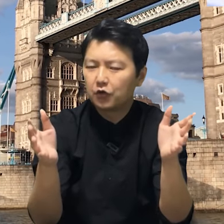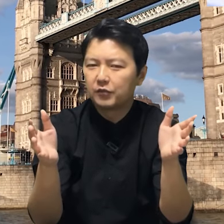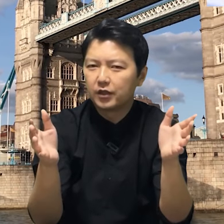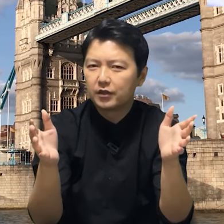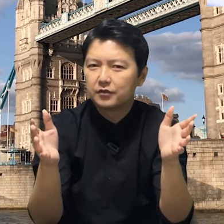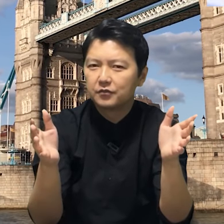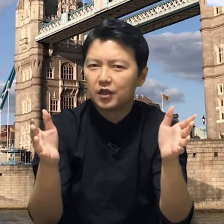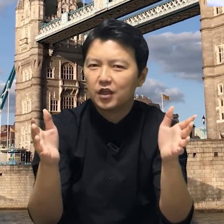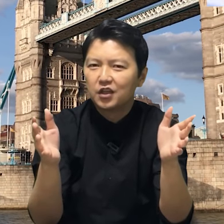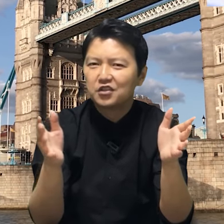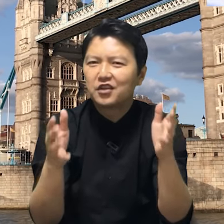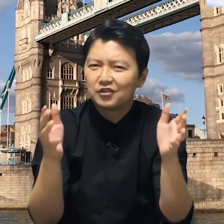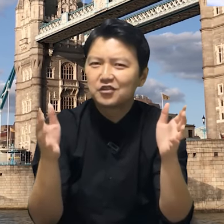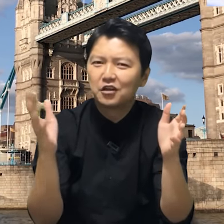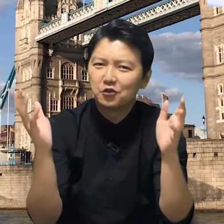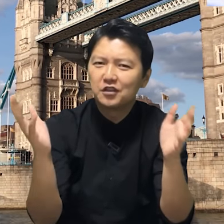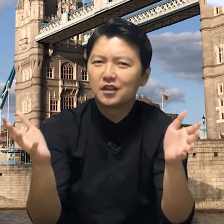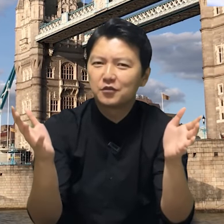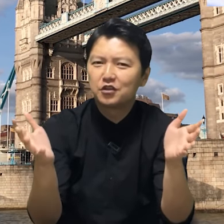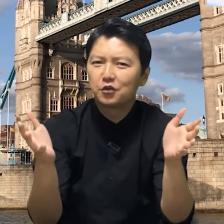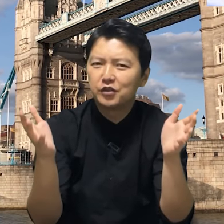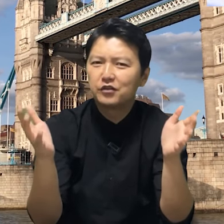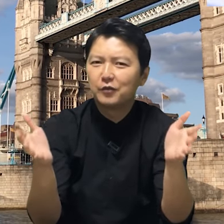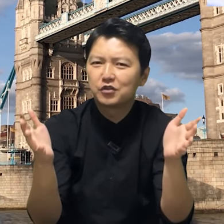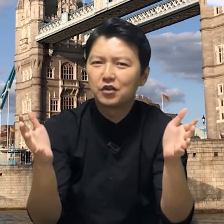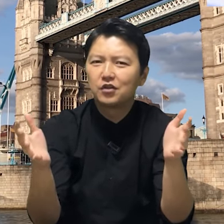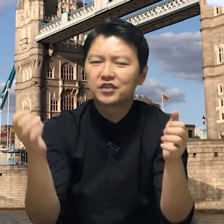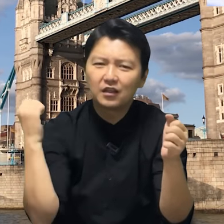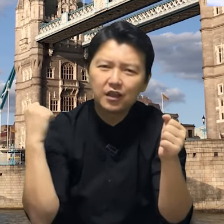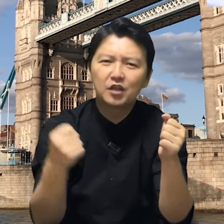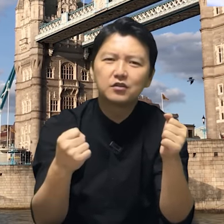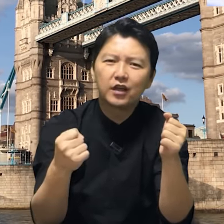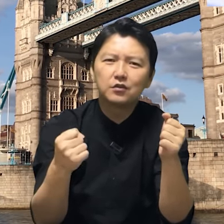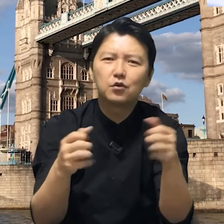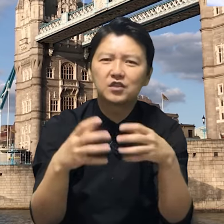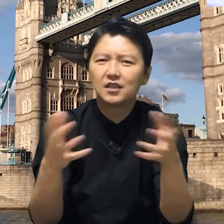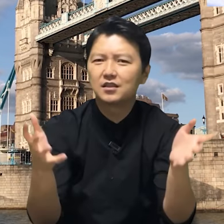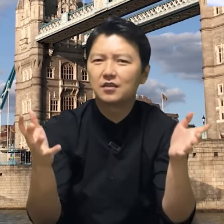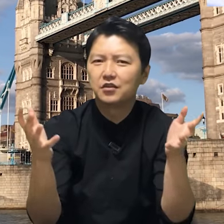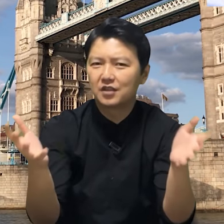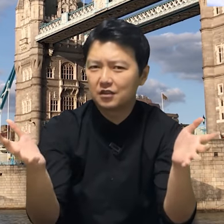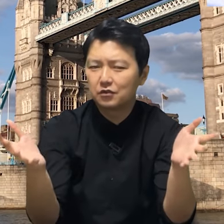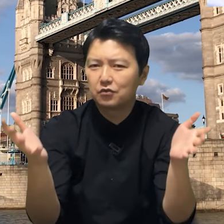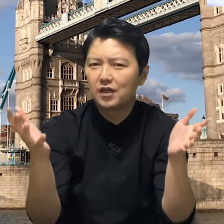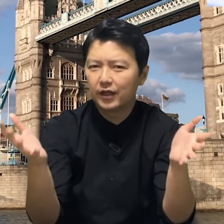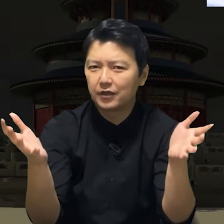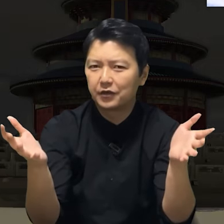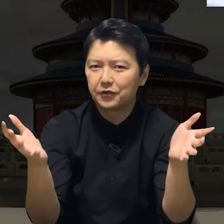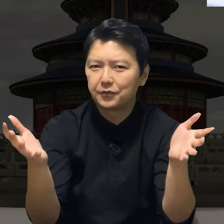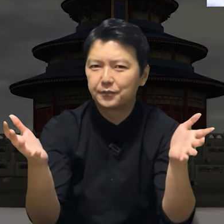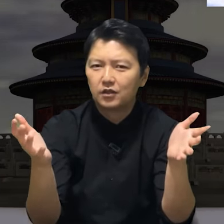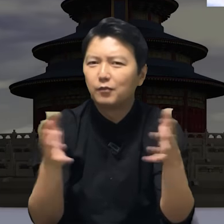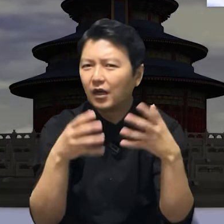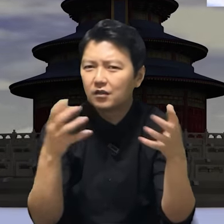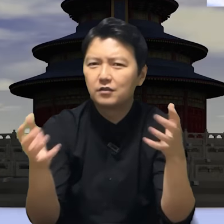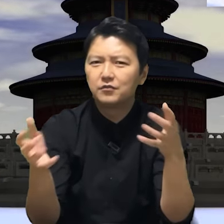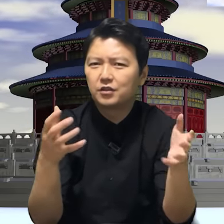됩니다. 그때 그 1,000원이나 치료비를 내면서 상대방을 때리고 차지한 여자친구랑 했대요. 그만큼